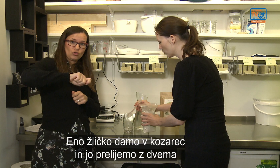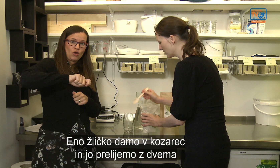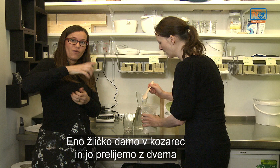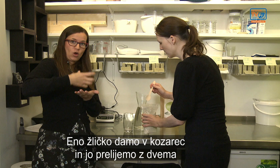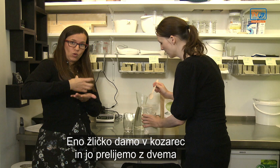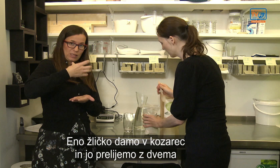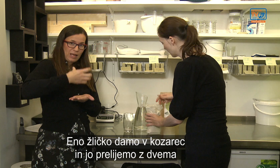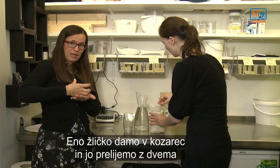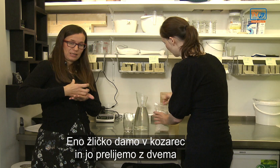kozarec,